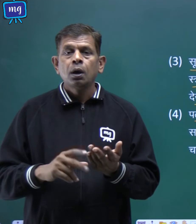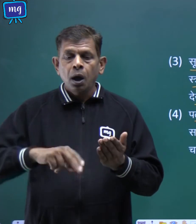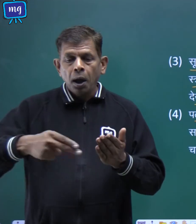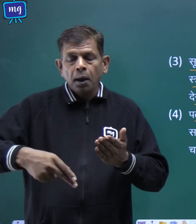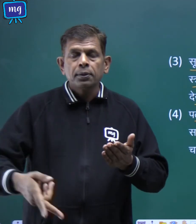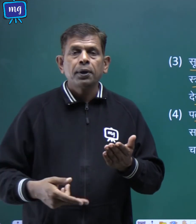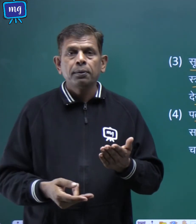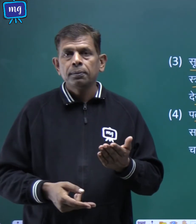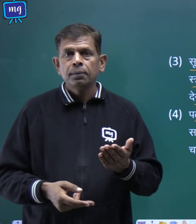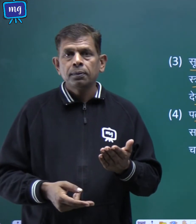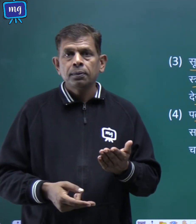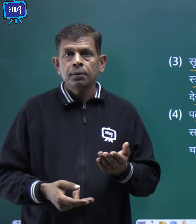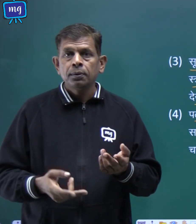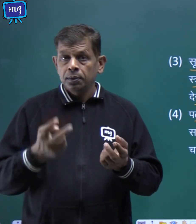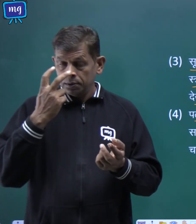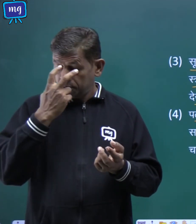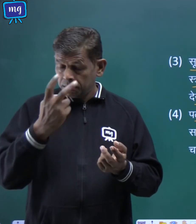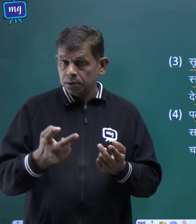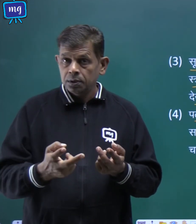सदैव दृष्टि की